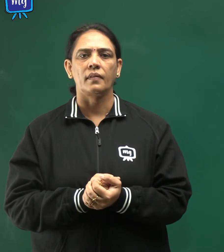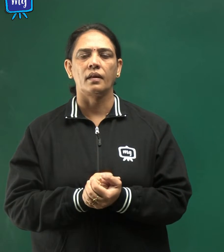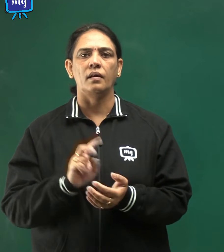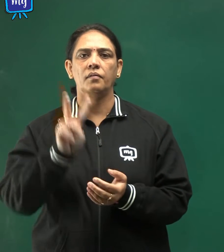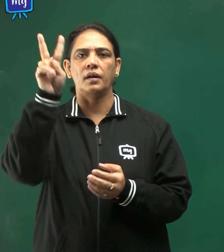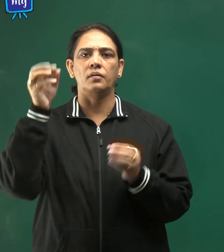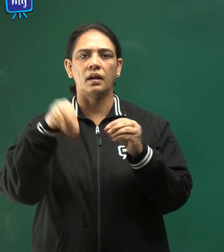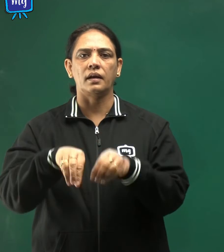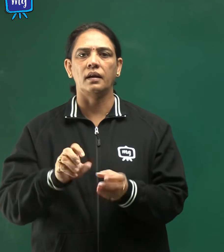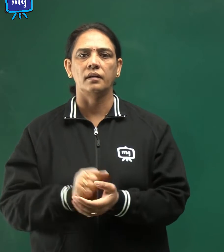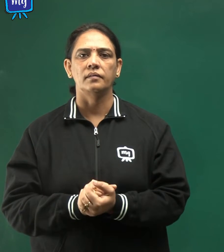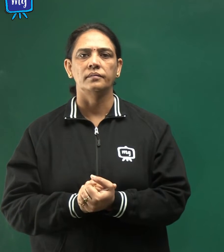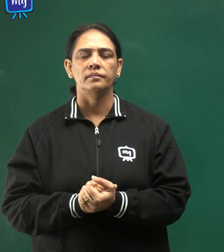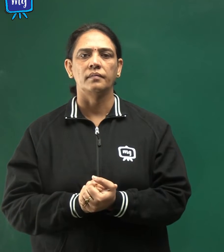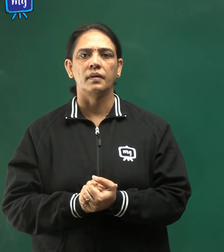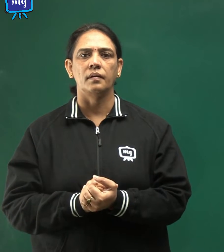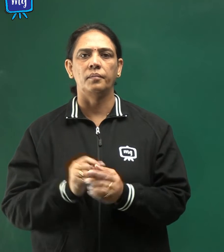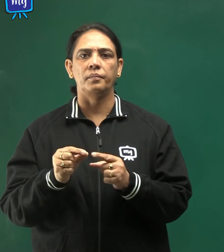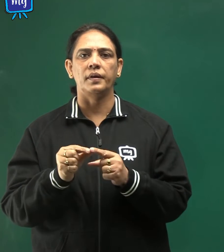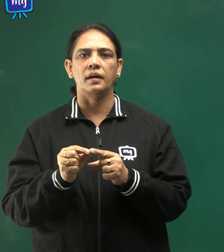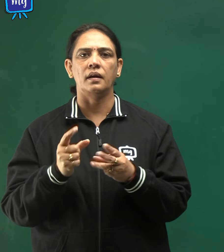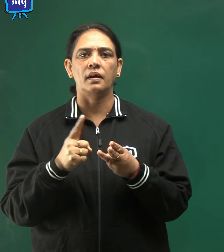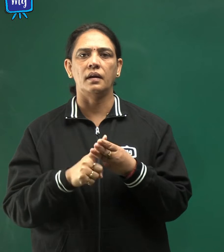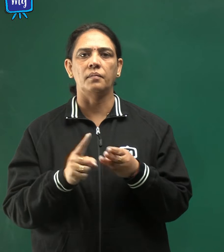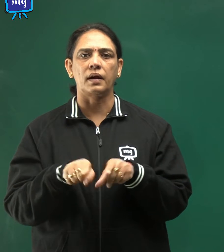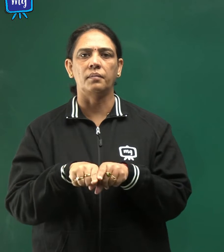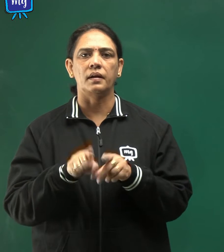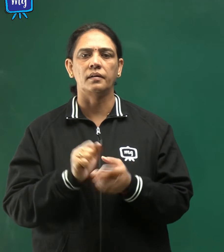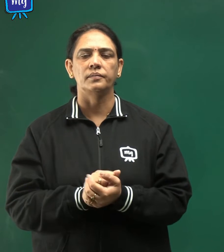मान रखेंगे पीई बराबर